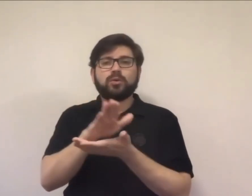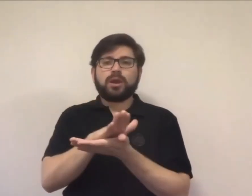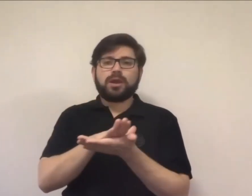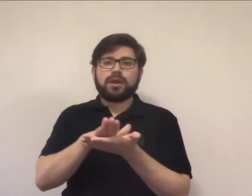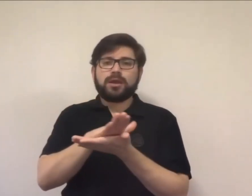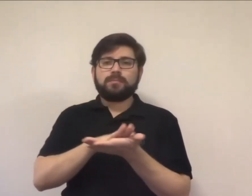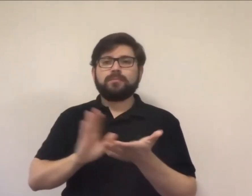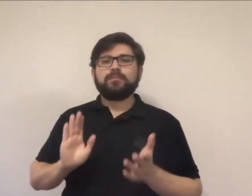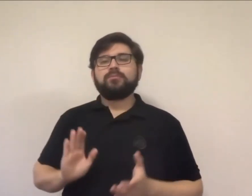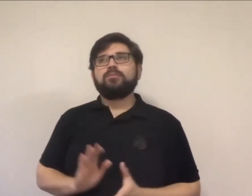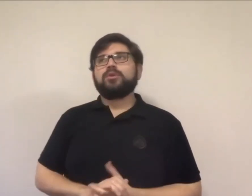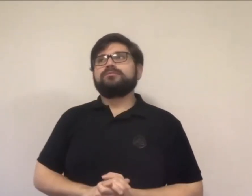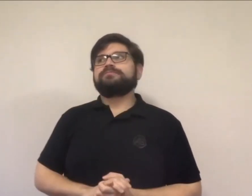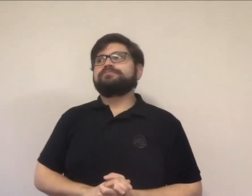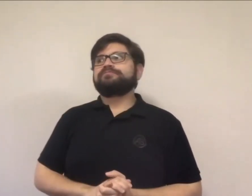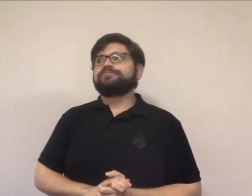Mira, otro ejemplo.